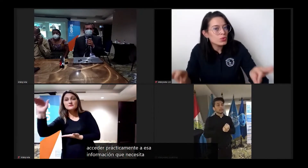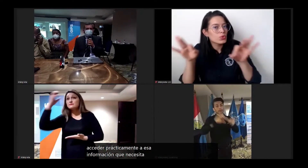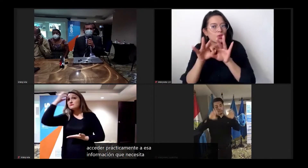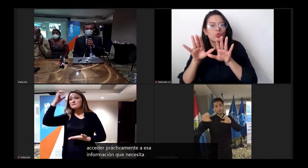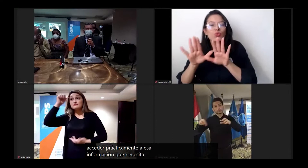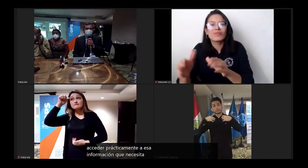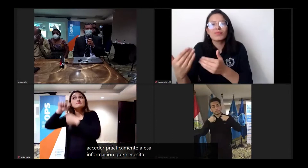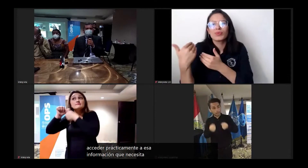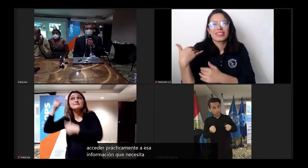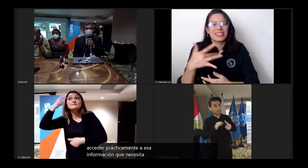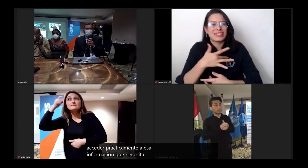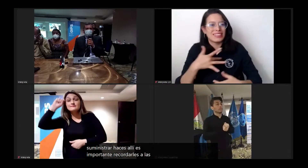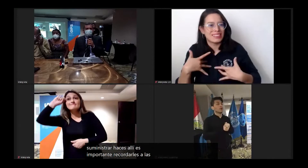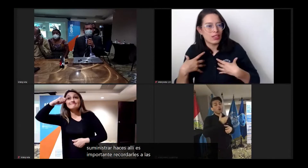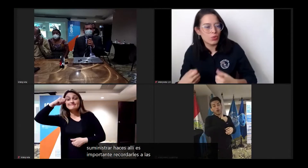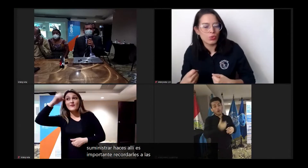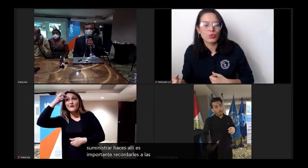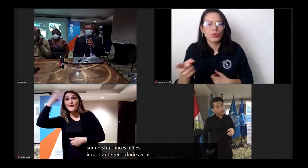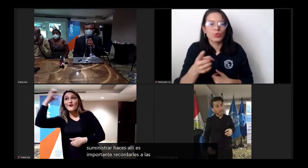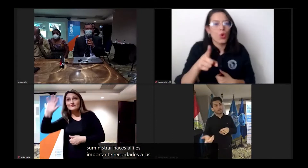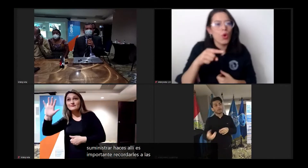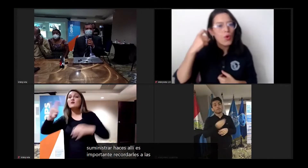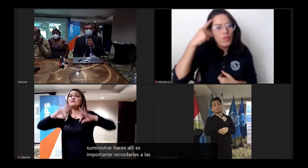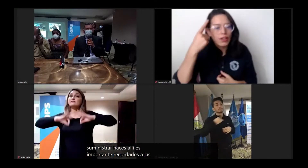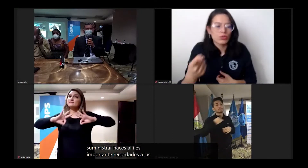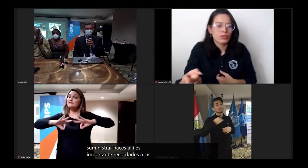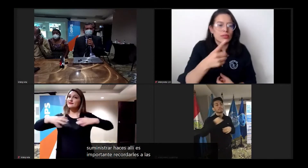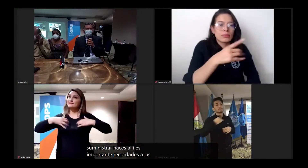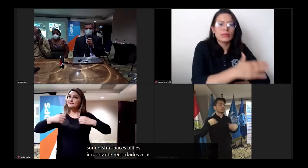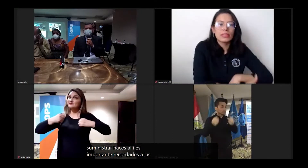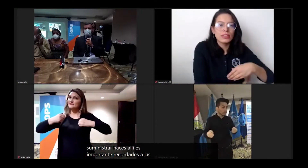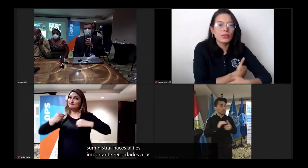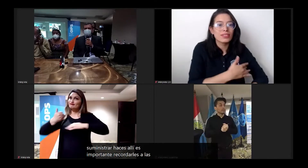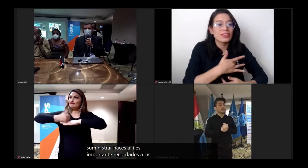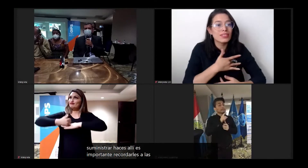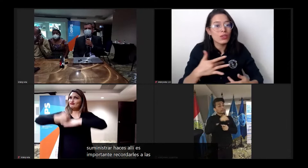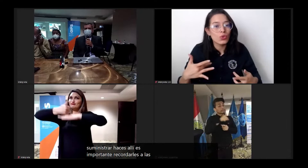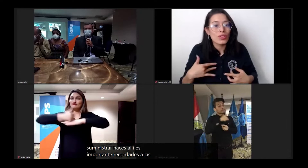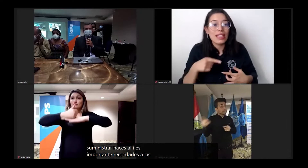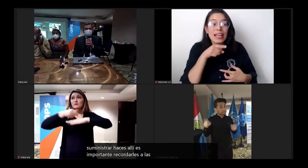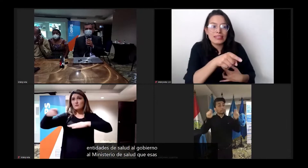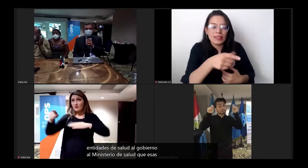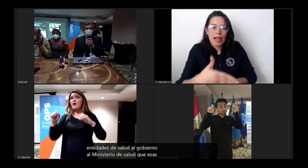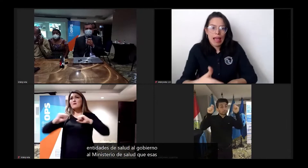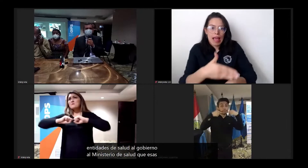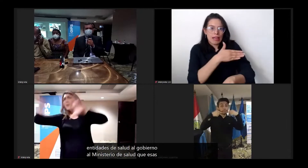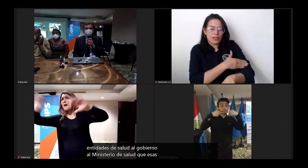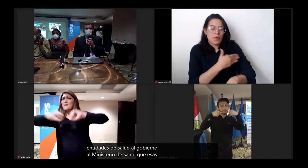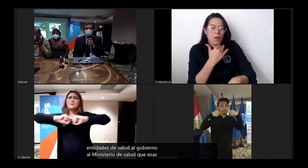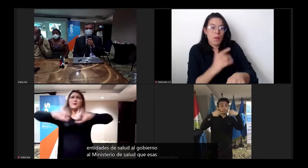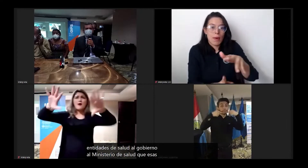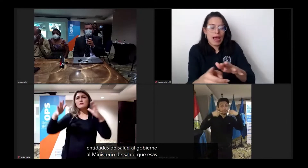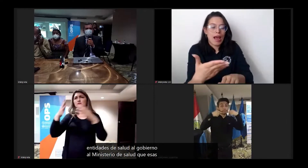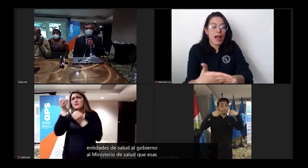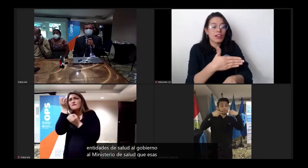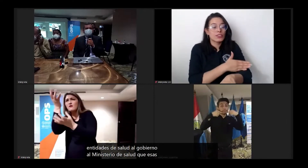salud, al gobierno, al mismo Ministerio de Salud, que esas campañas preventivas, que esa